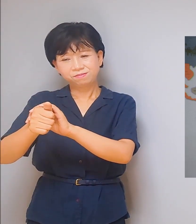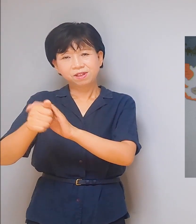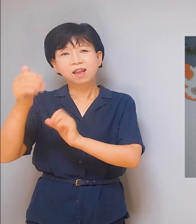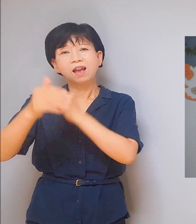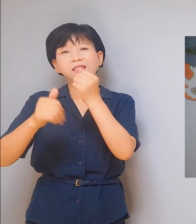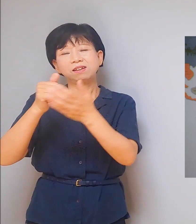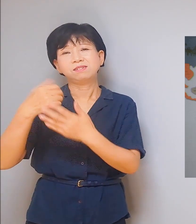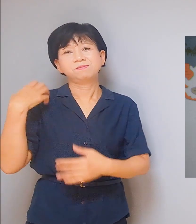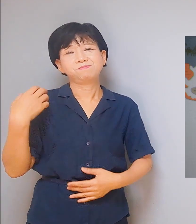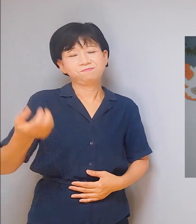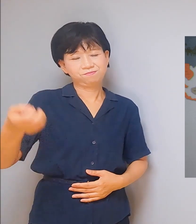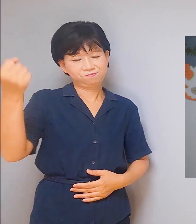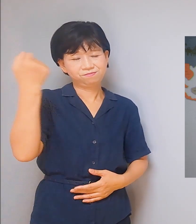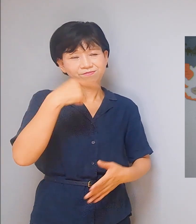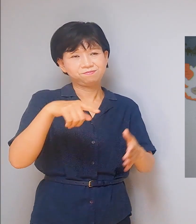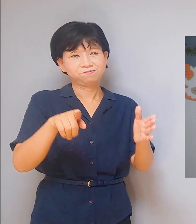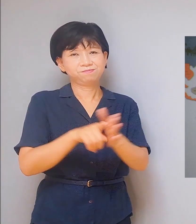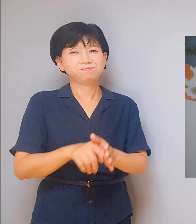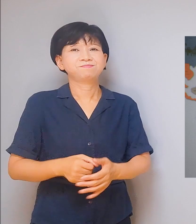믿습니다.